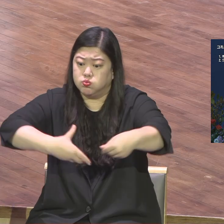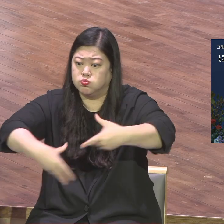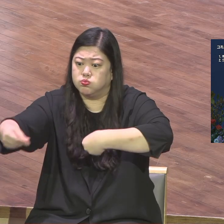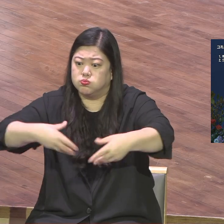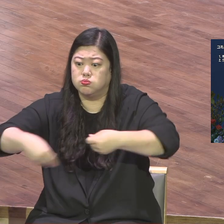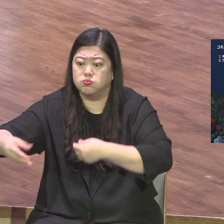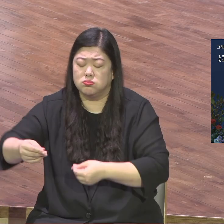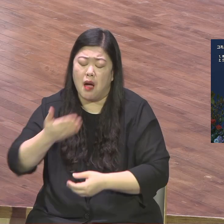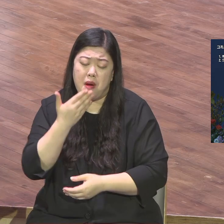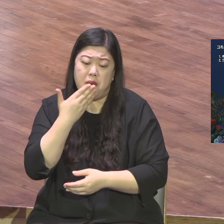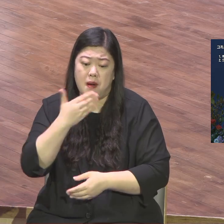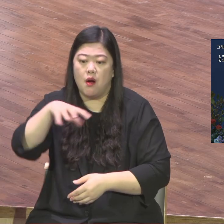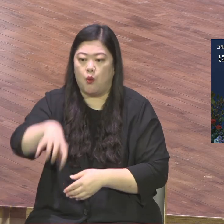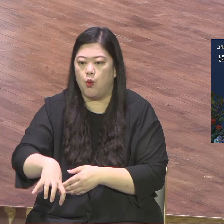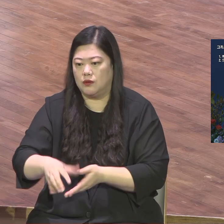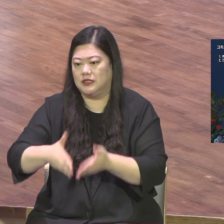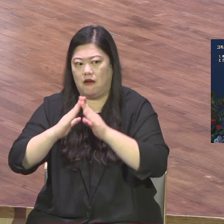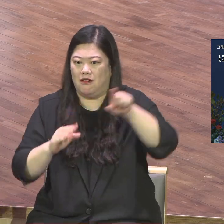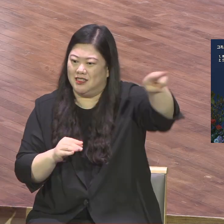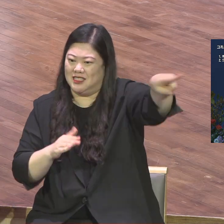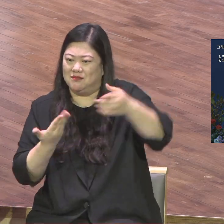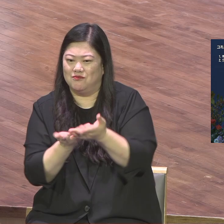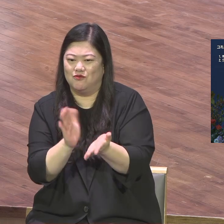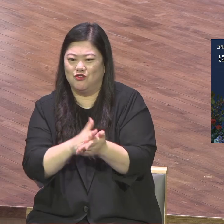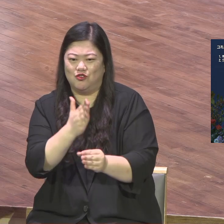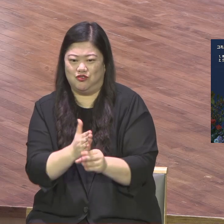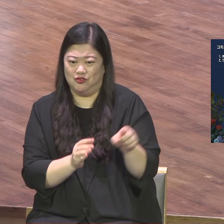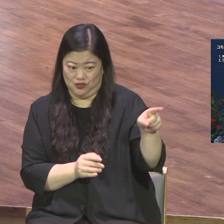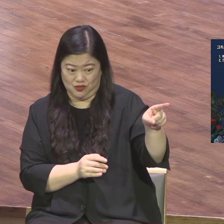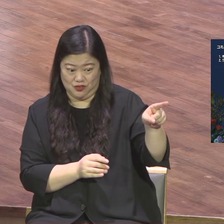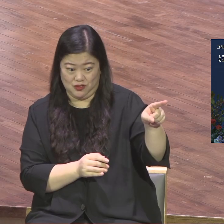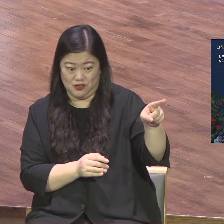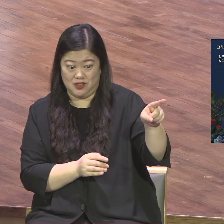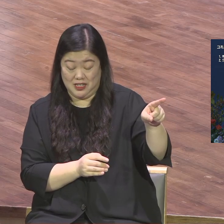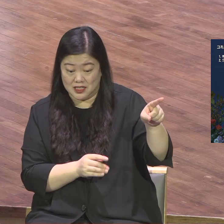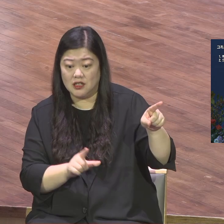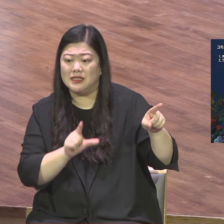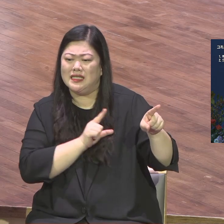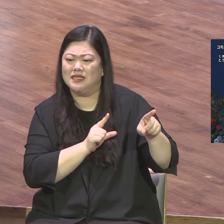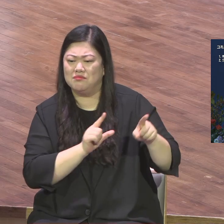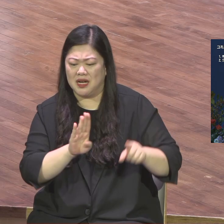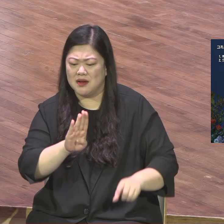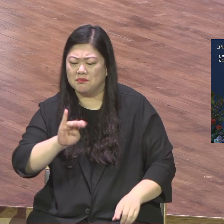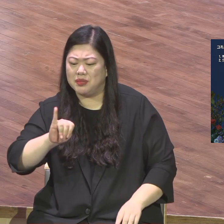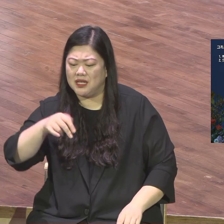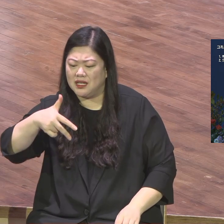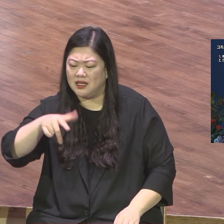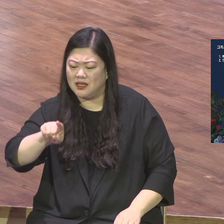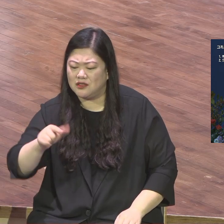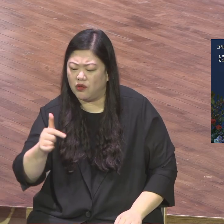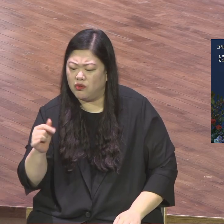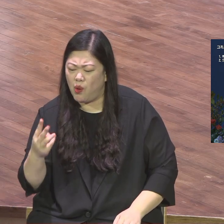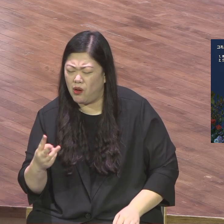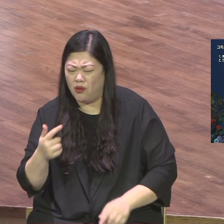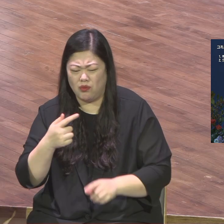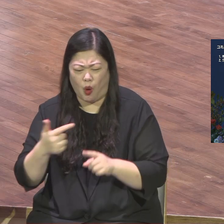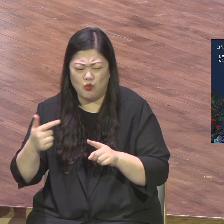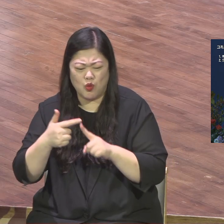구원선영 플랫폼을 완전히 만들어 가나 안 하나 그거 보고 계시는 거예요. 아멘. 그래서